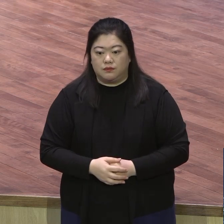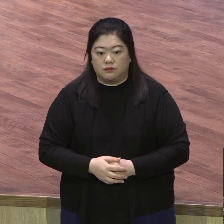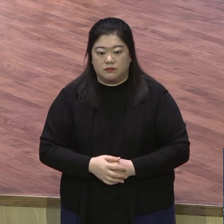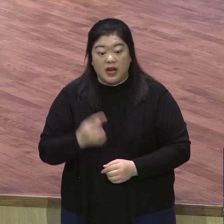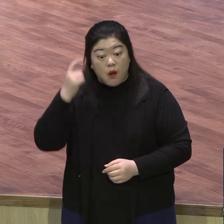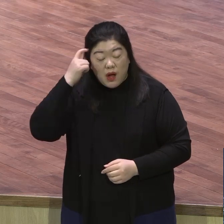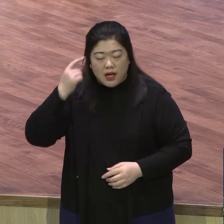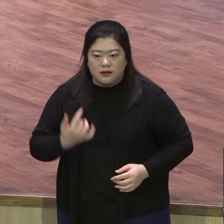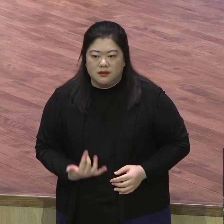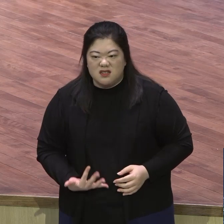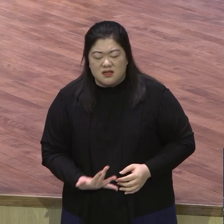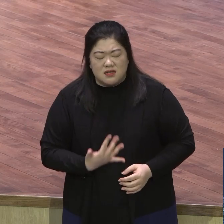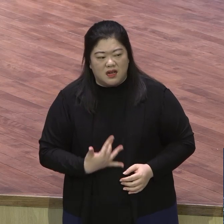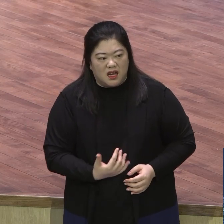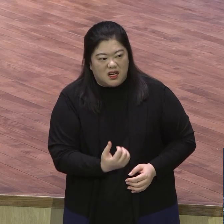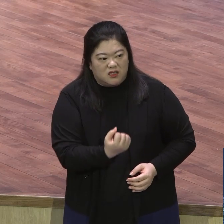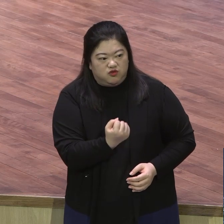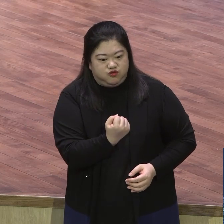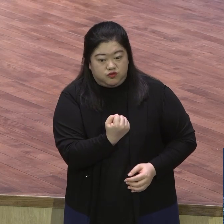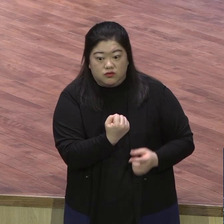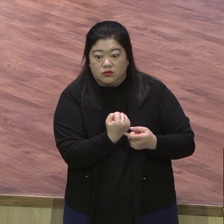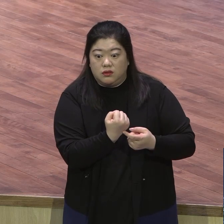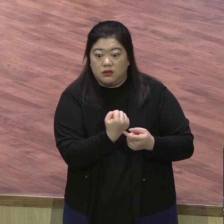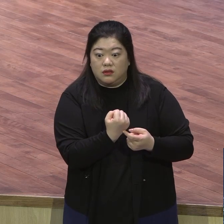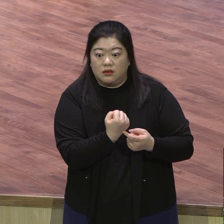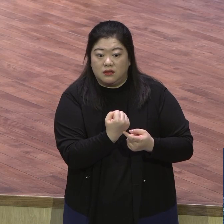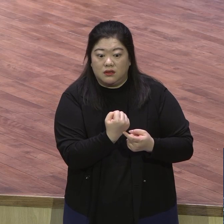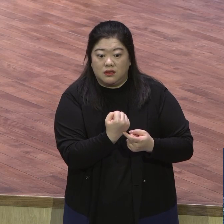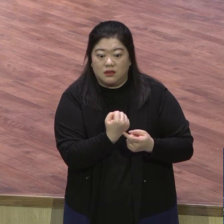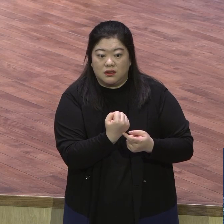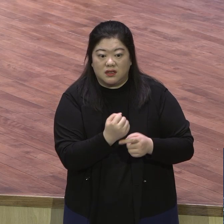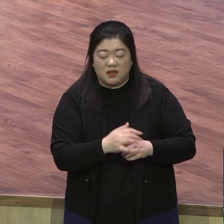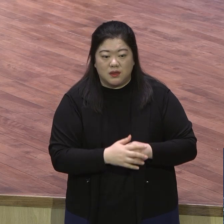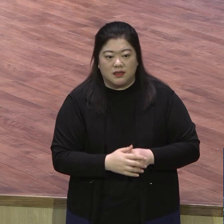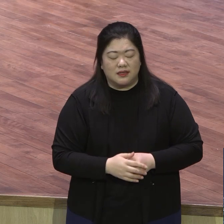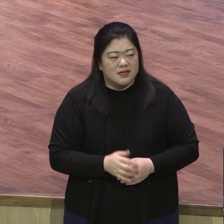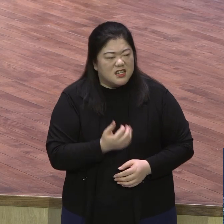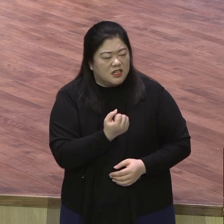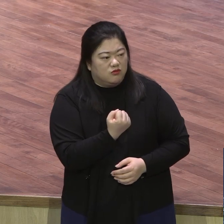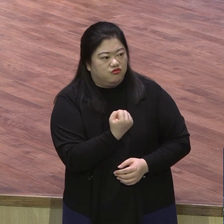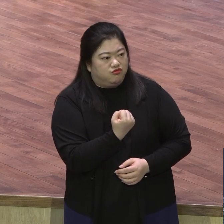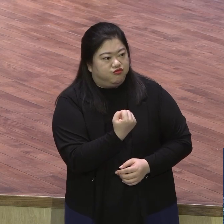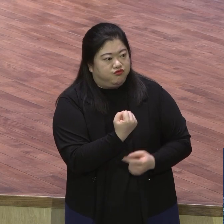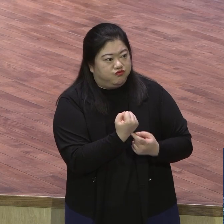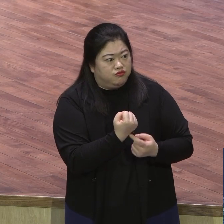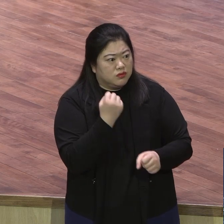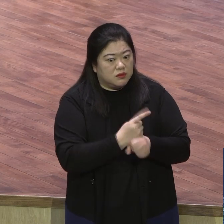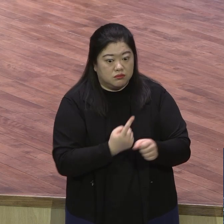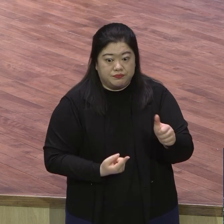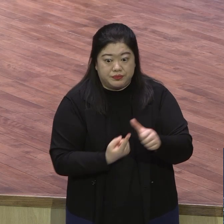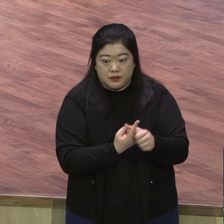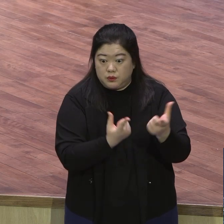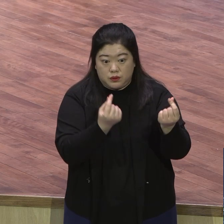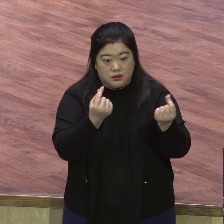죽이고 싶다 이 말은 똑같다. 그렇잖아요. 소리 없는 총을 죽이고 싶어 이미 살인한 거란 거예요.